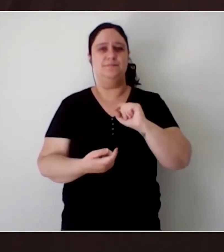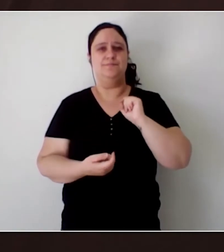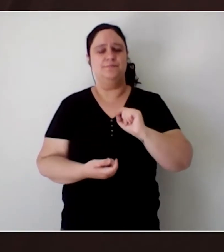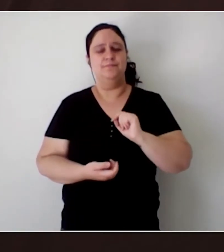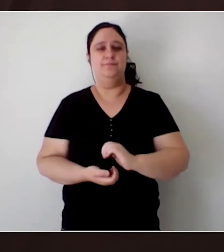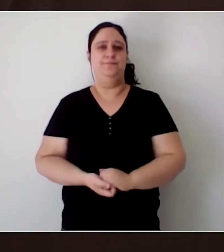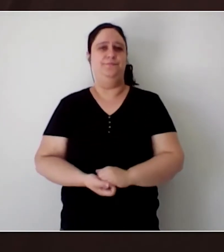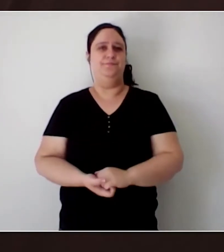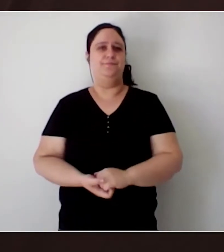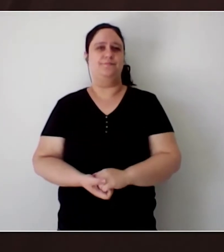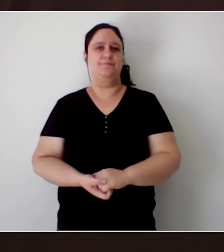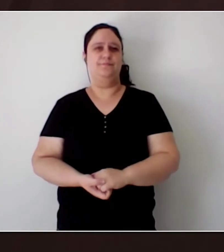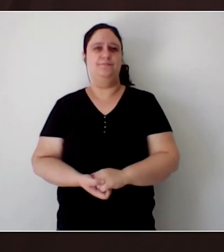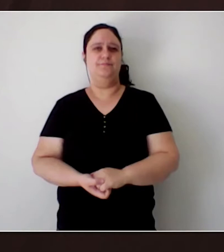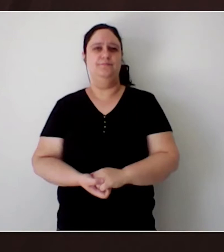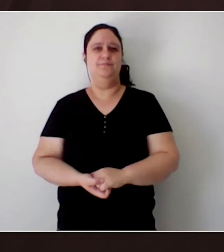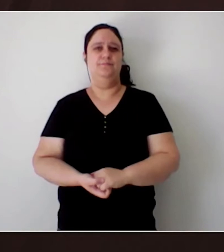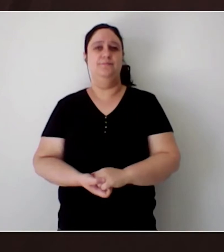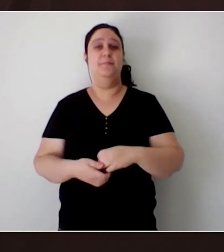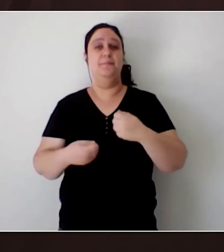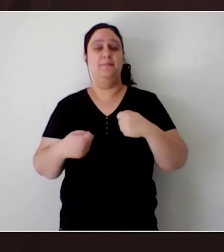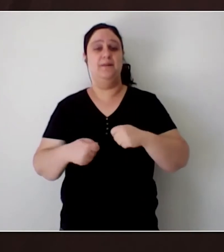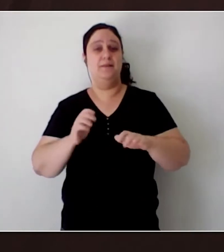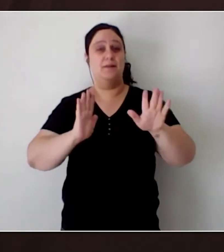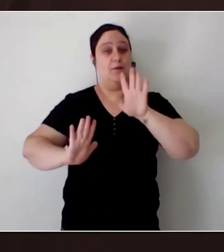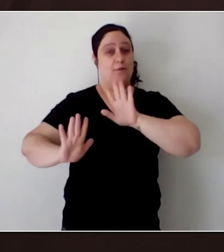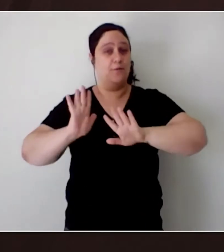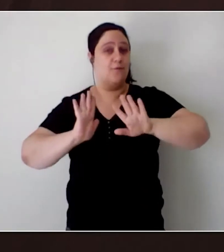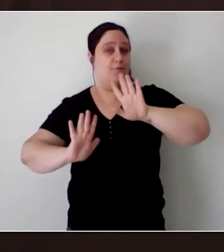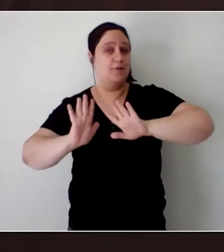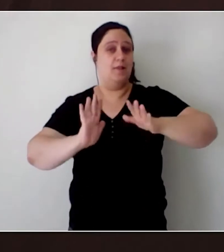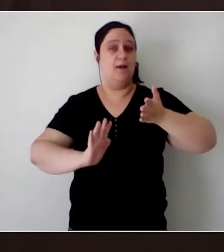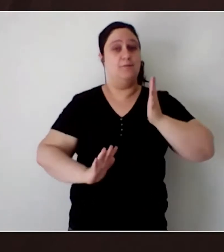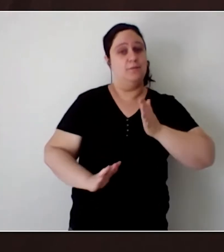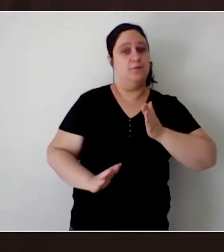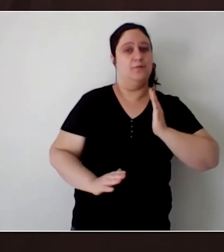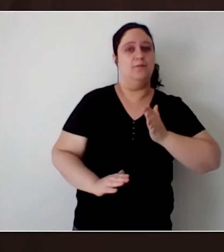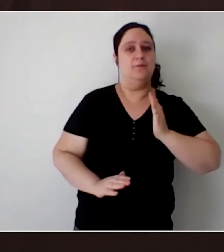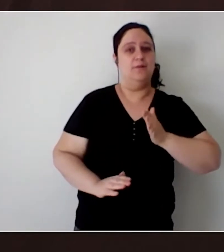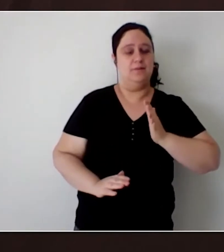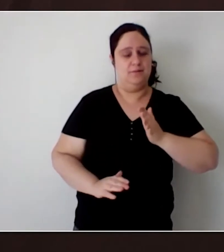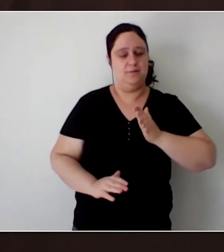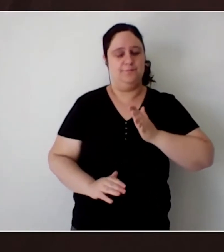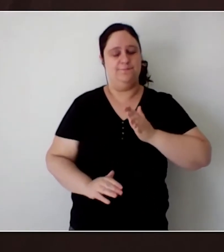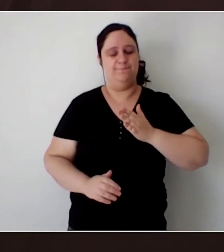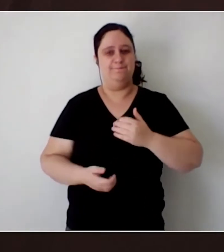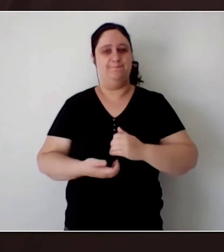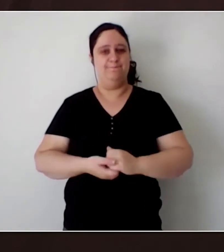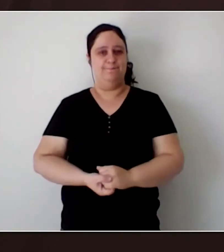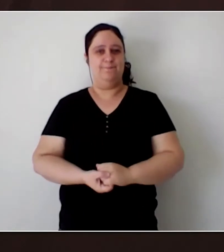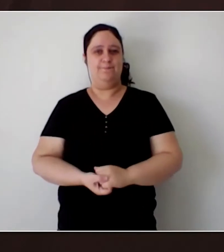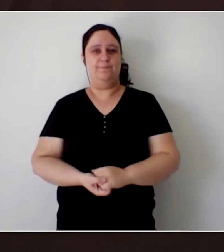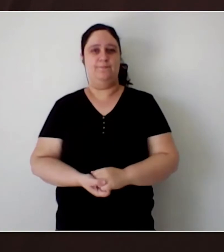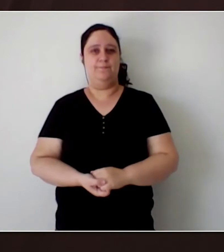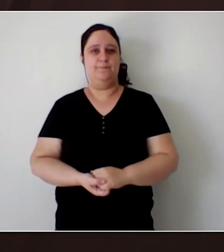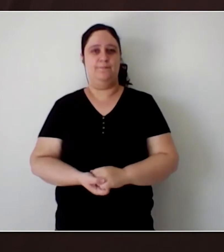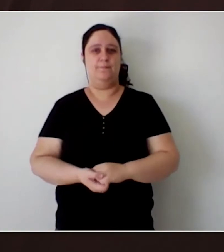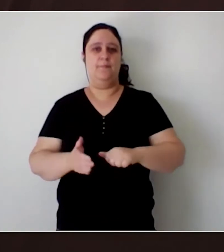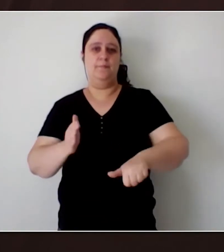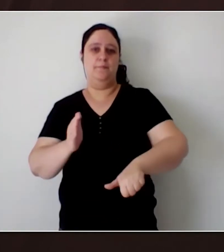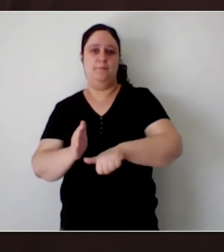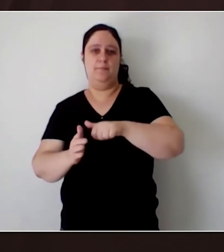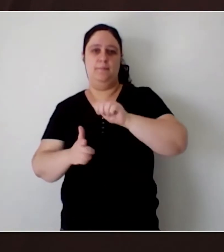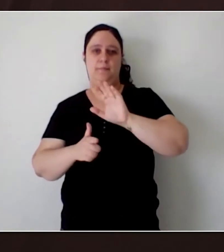gente lidar com o nosso coração. Vamos cuidar do coração, né? Em 1 Coríntios 3,